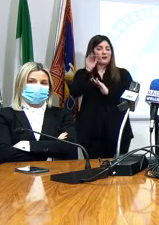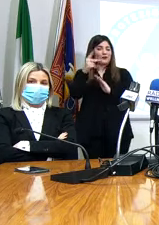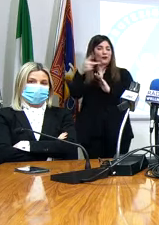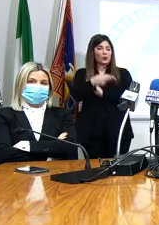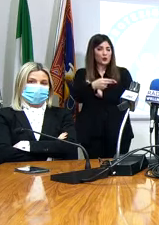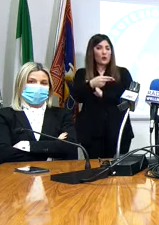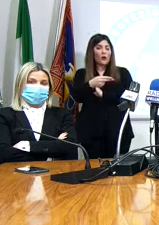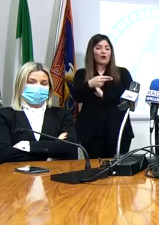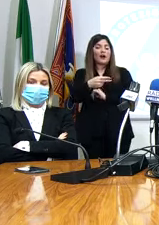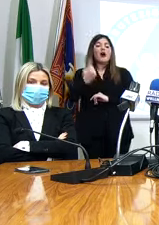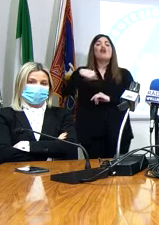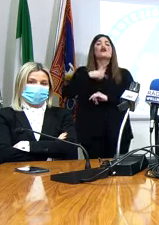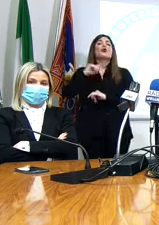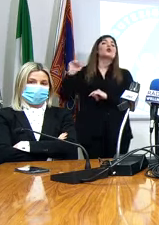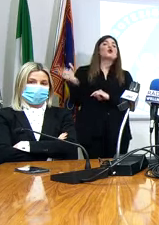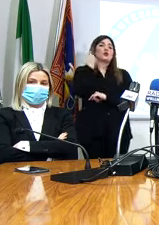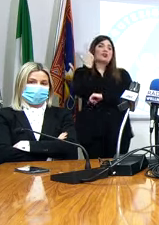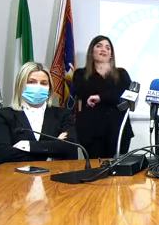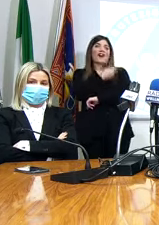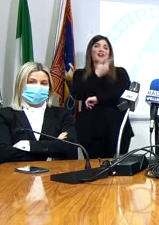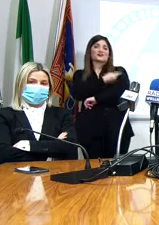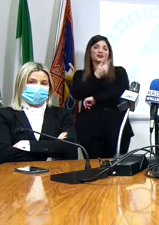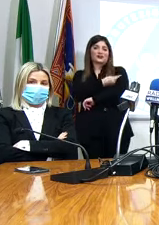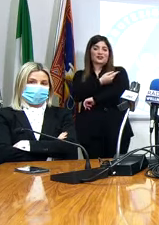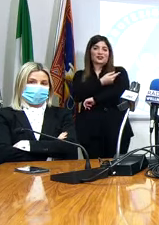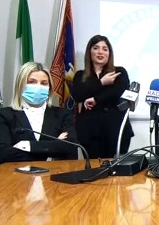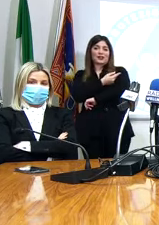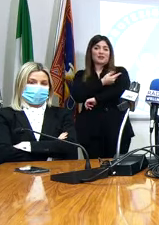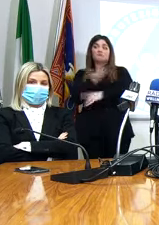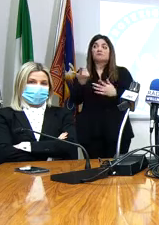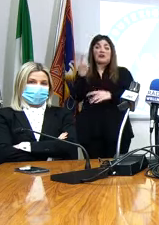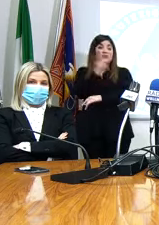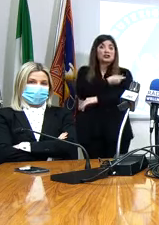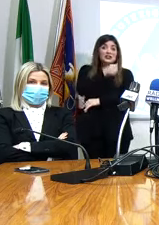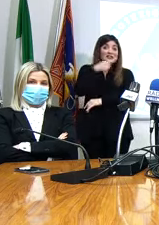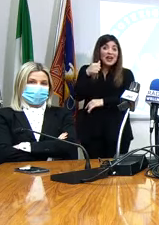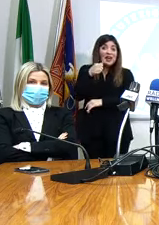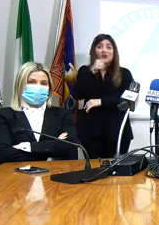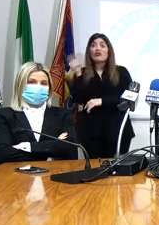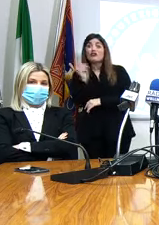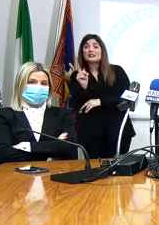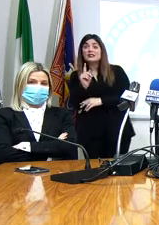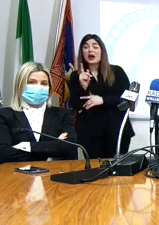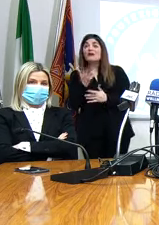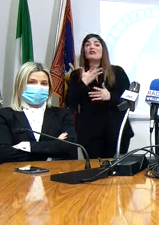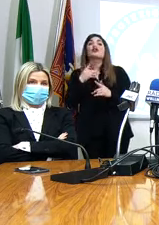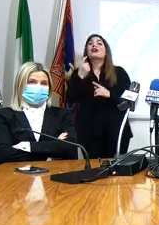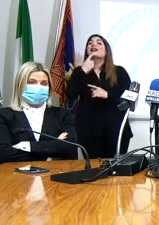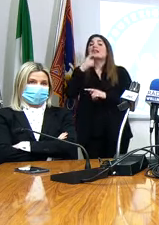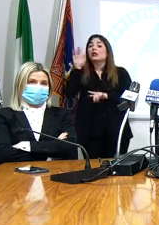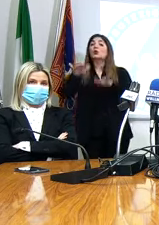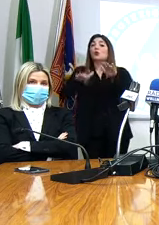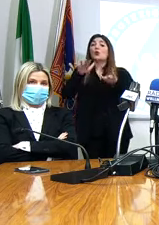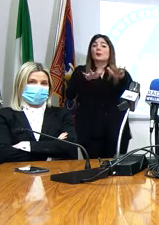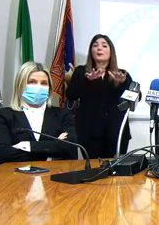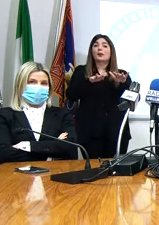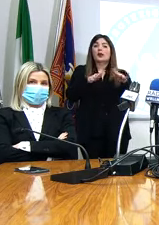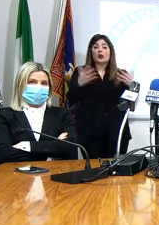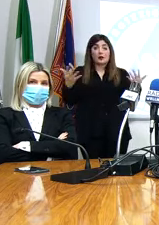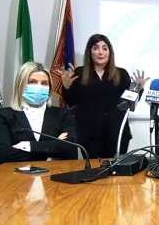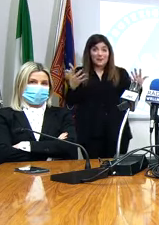le vaccinazioni, ma serve o non serve? Guardate, cari signori, se noi avessimo avuto a febbraio possibilità di vaccinare i nostri